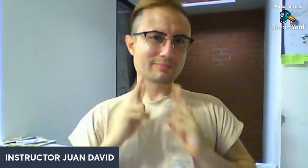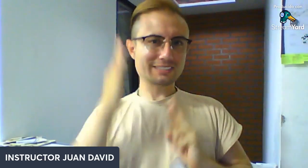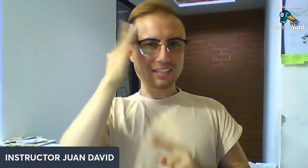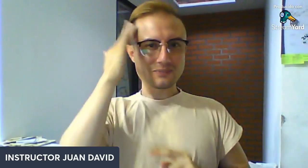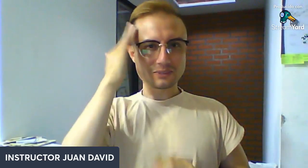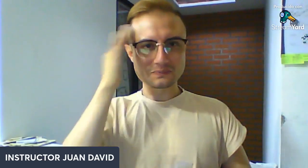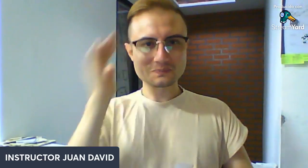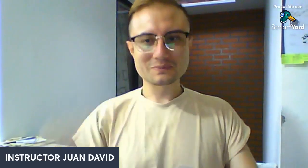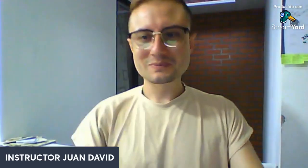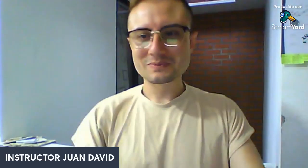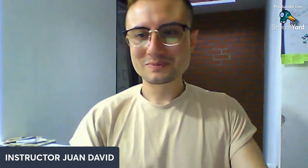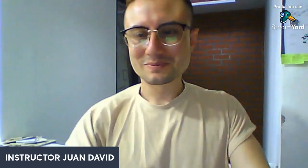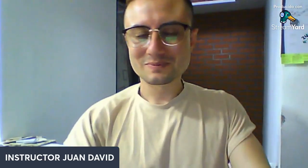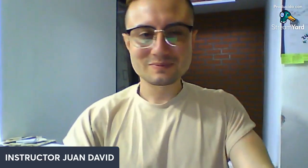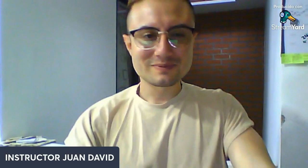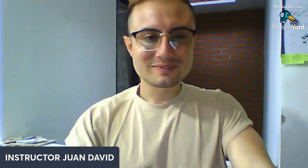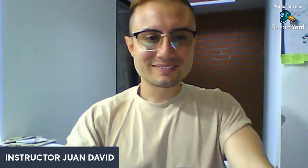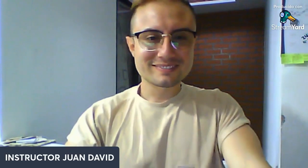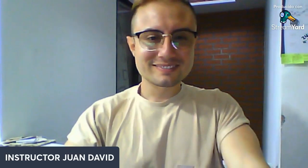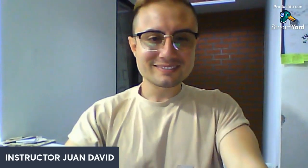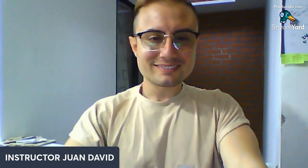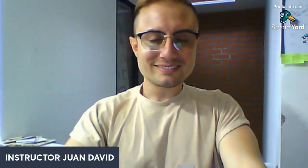saber cómo están, saber si están bien.